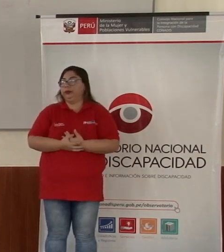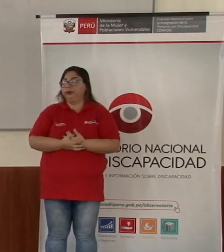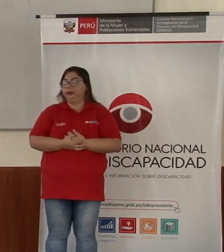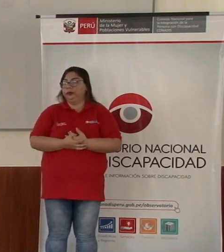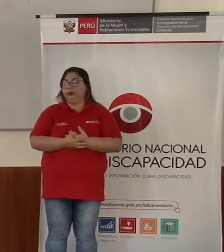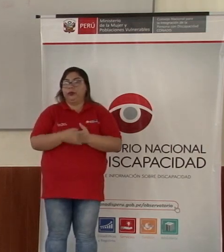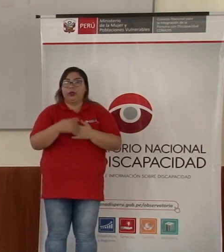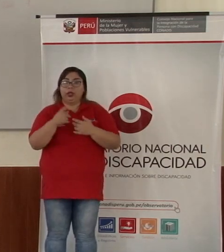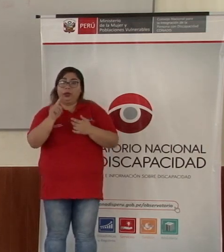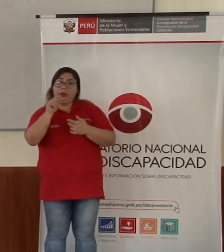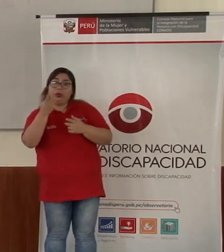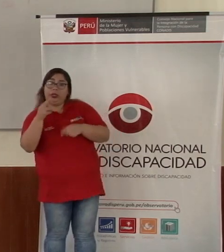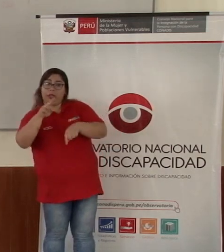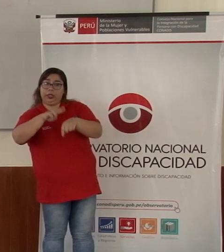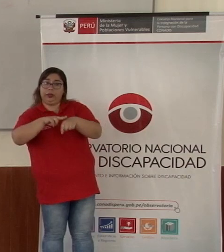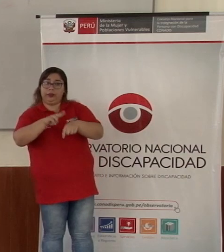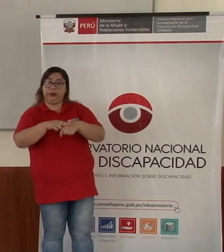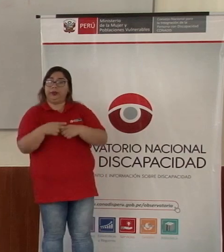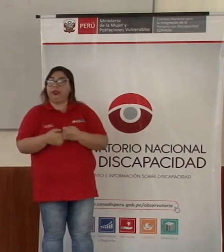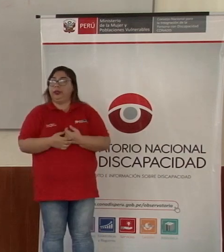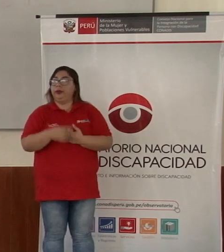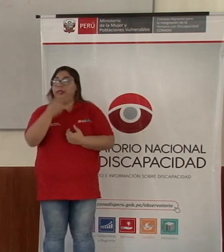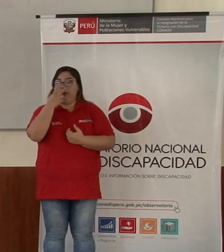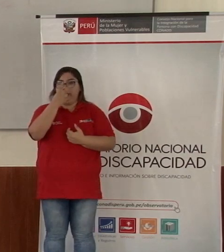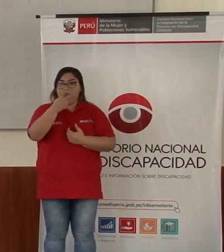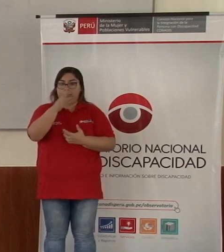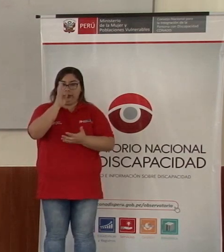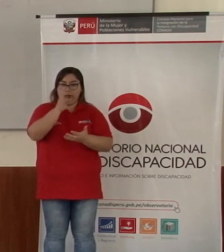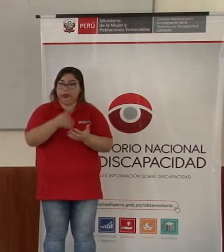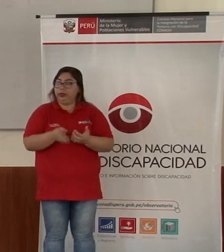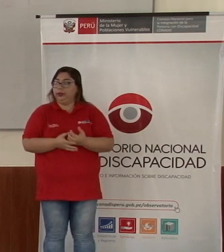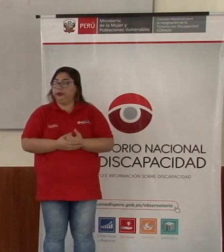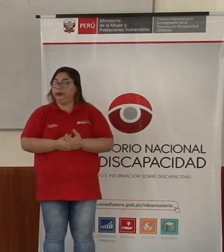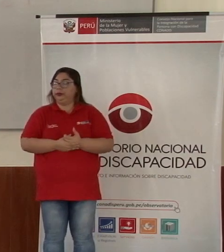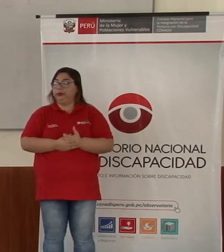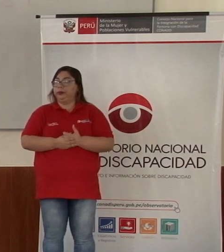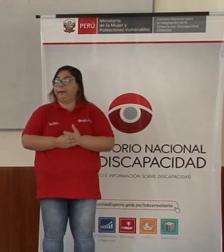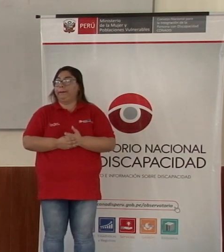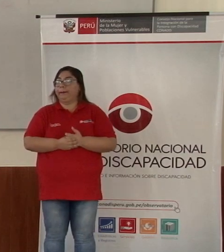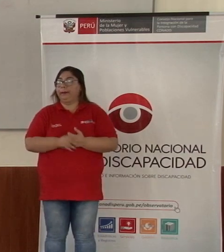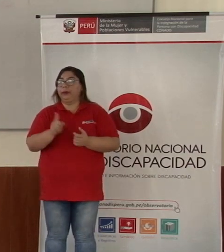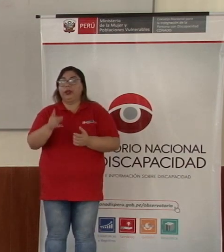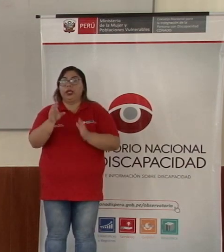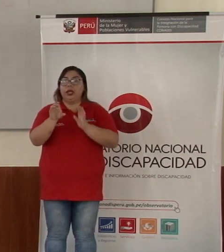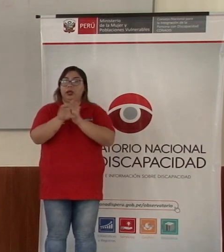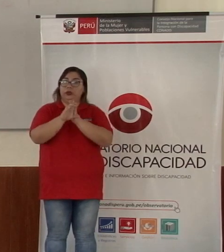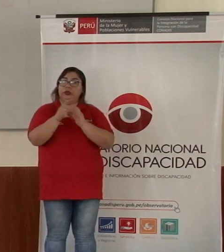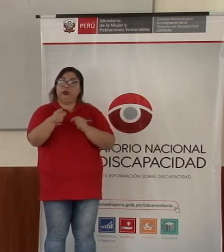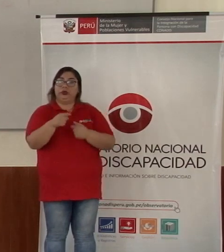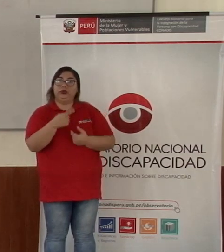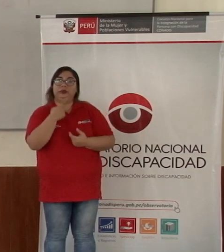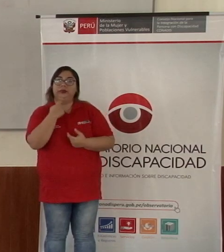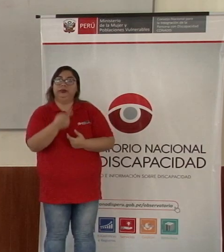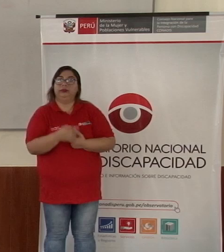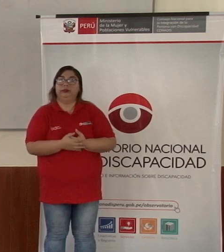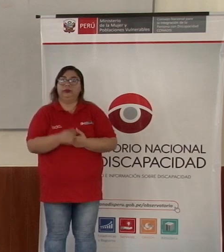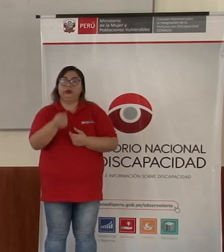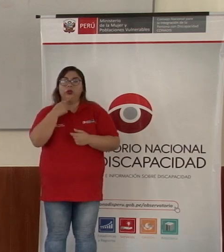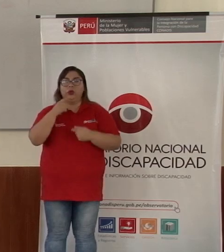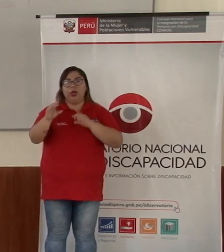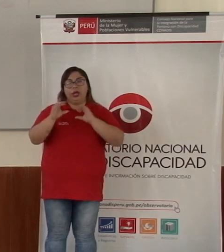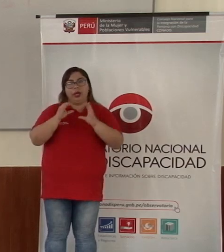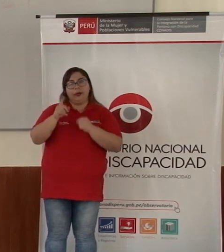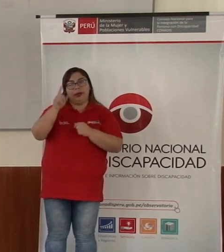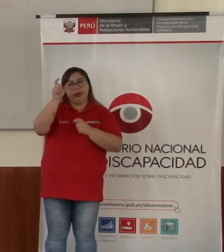Y por técnica normativa debemos darnos cuenta de que la Constitución no solamente está hablando de la